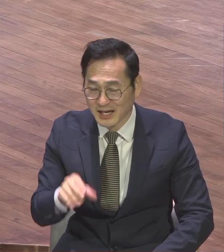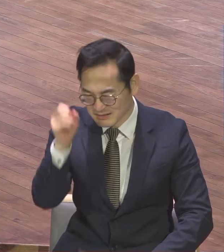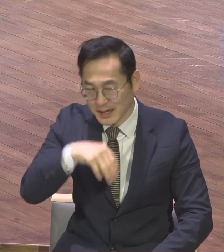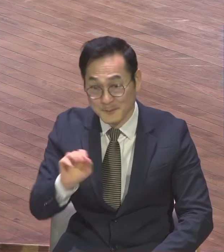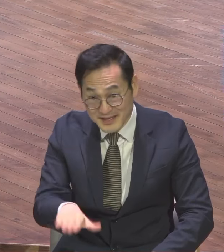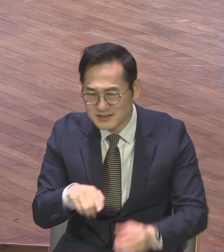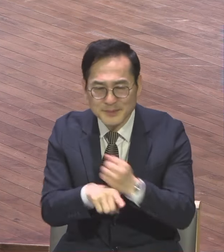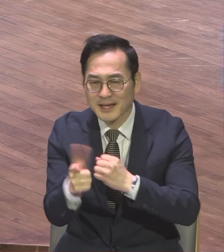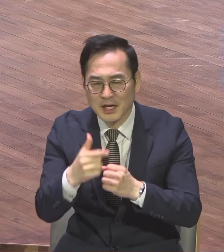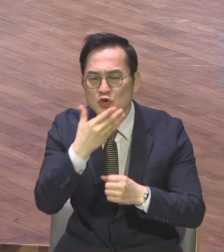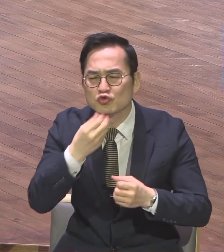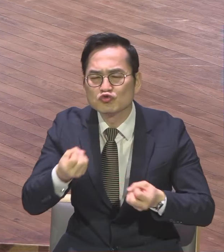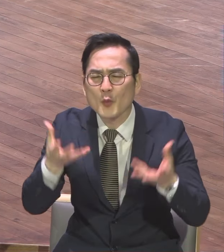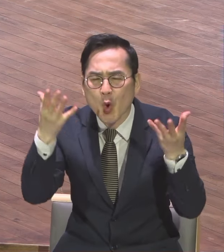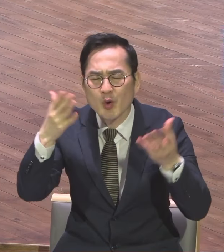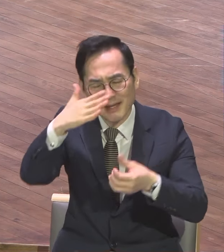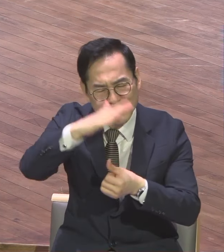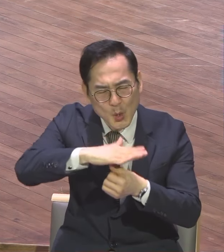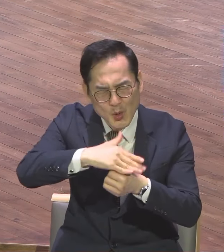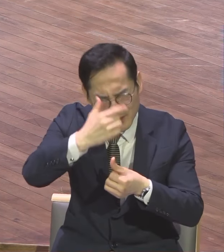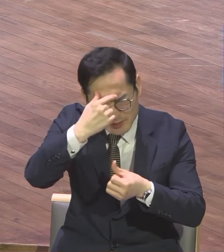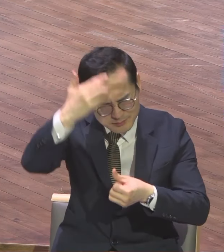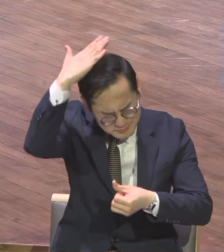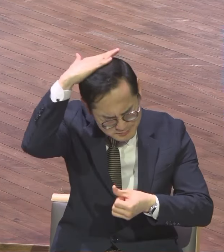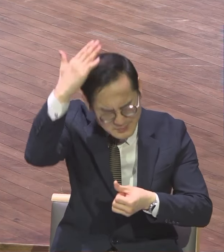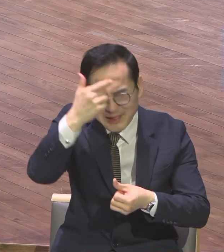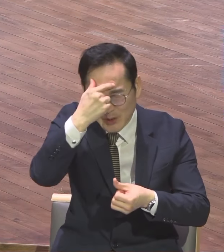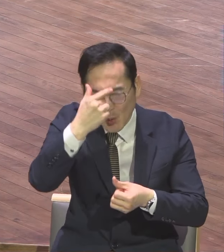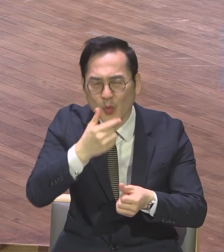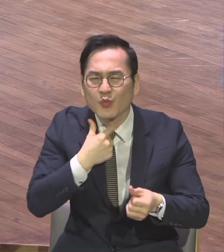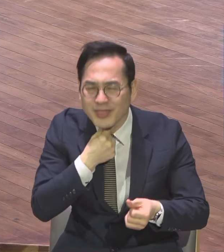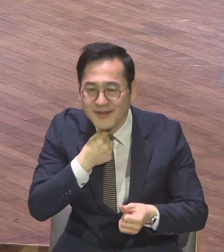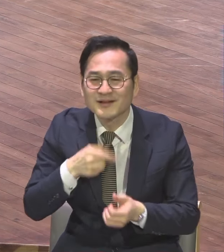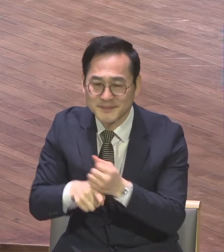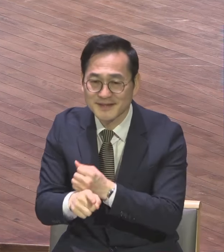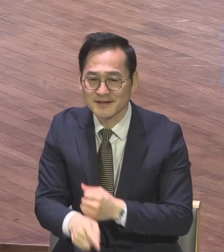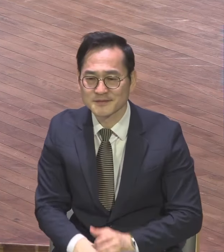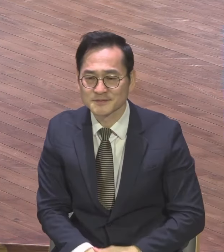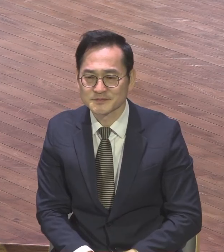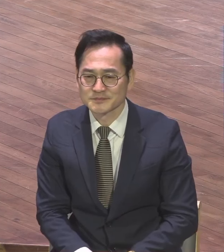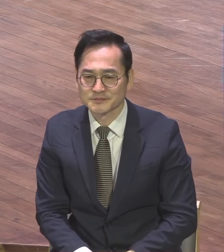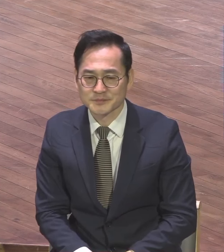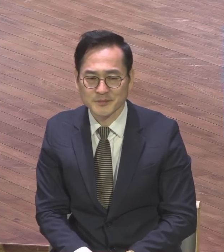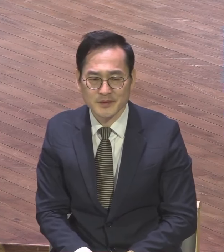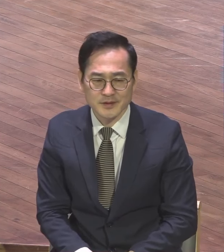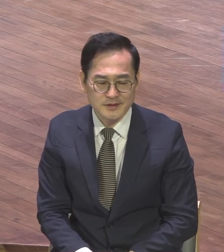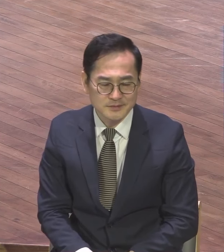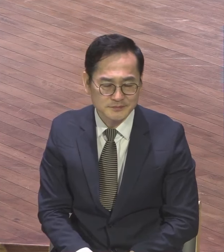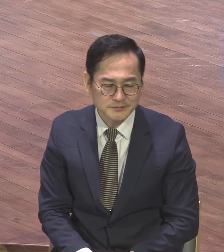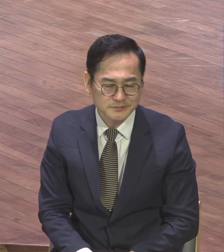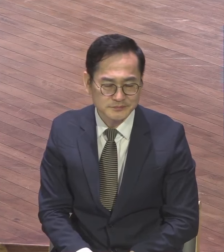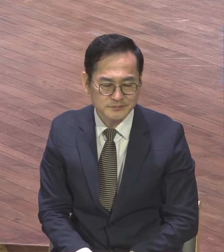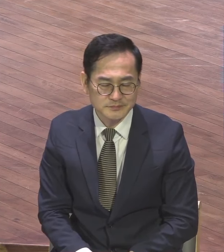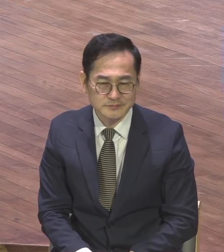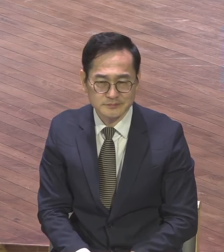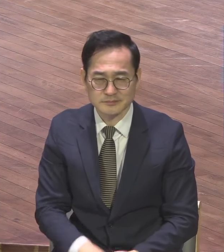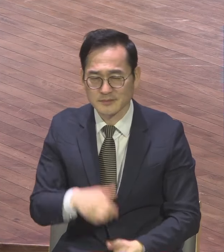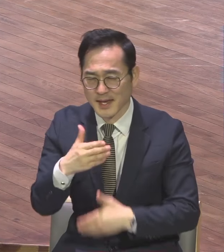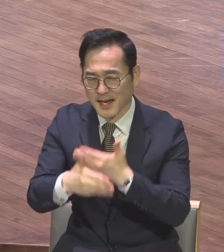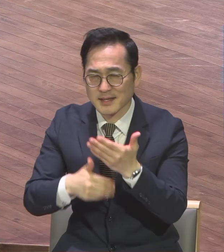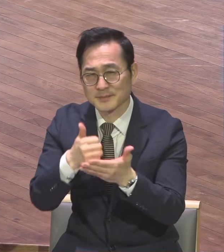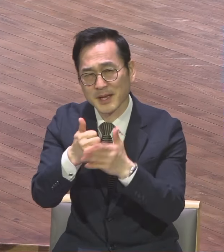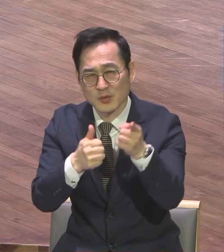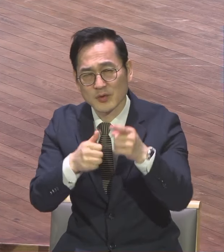아니라 머리 위에 손을 얹고 축복 기도하는 것. 이 의미는요, 자신의 자녀들이 하나님과